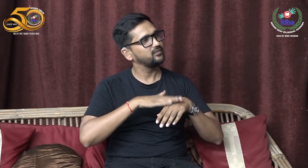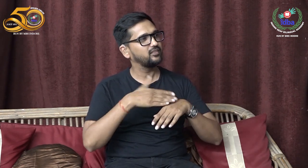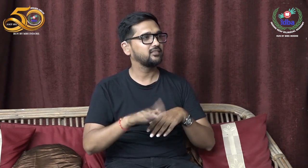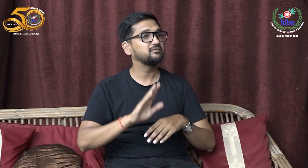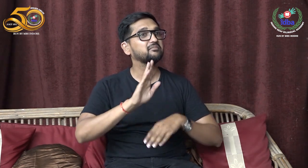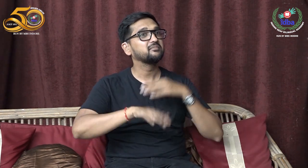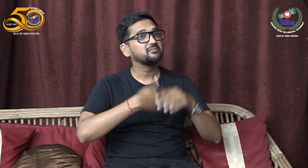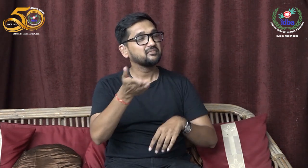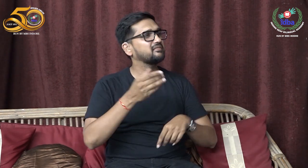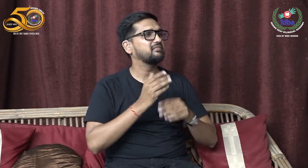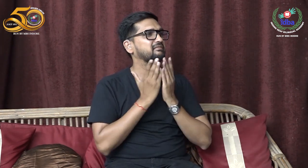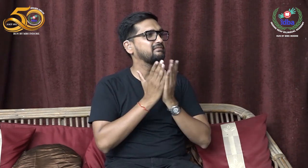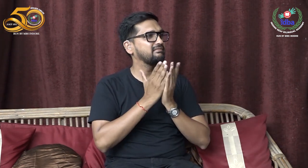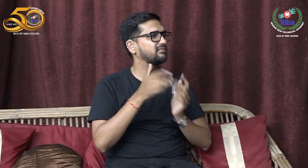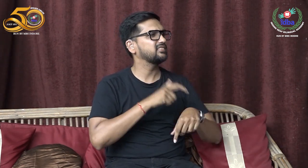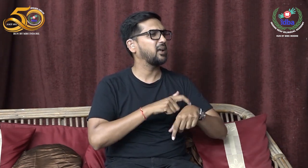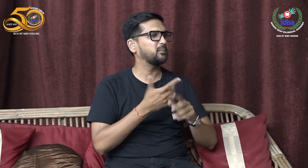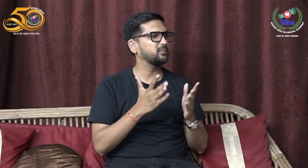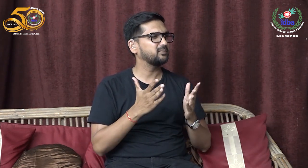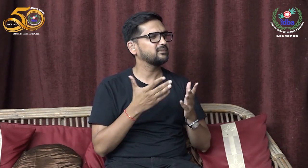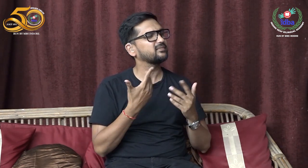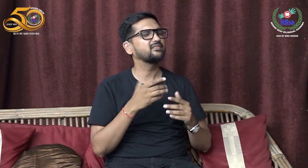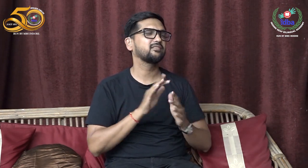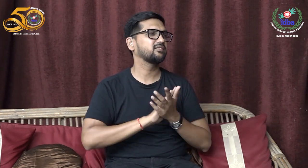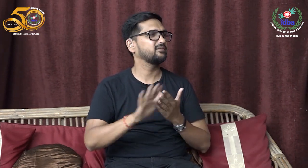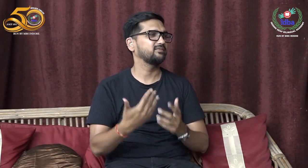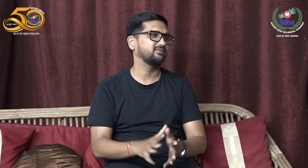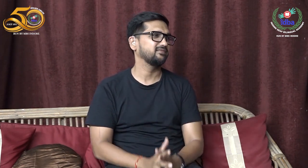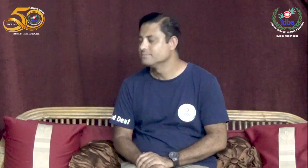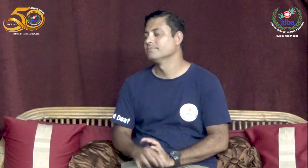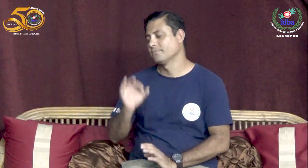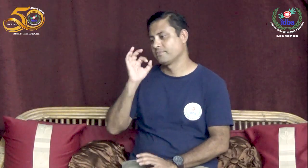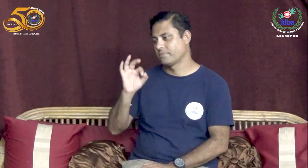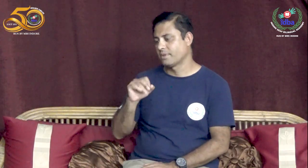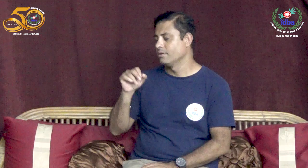था, तो वहाँ मेरा एक्सपीरियंस तो बहुत अच्छा नहीं रहा था। खैर, बट फिर मैंने बस पढ़ाई पर ही ध्यान दिया। ठीक।